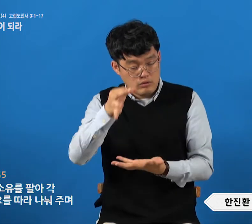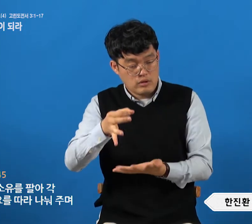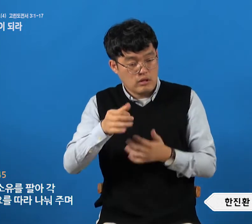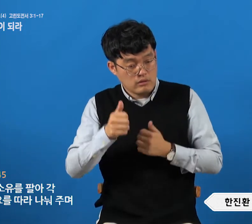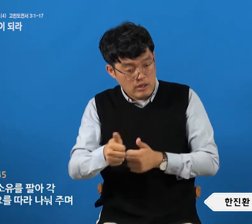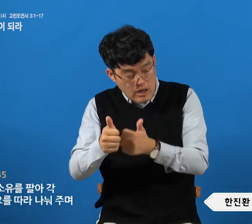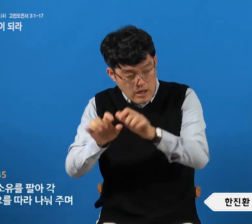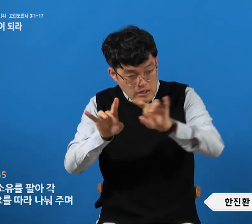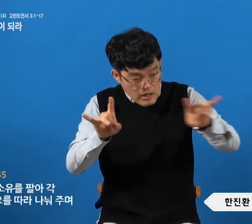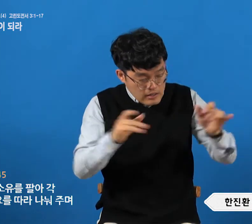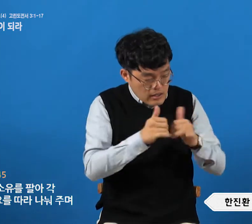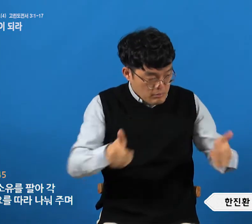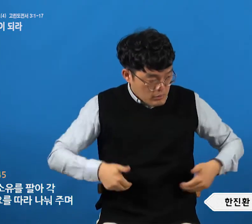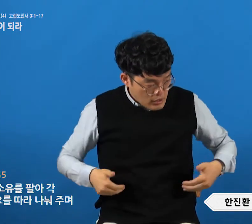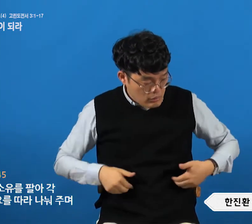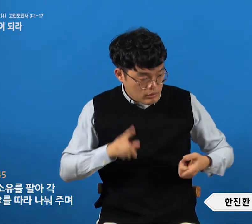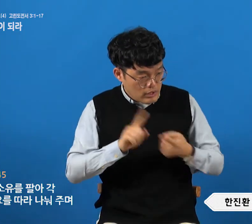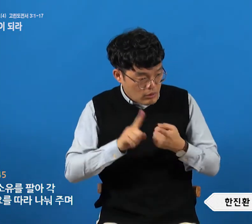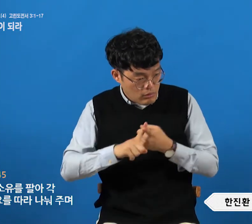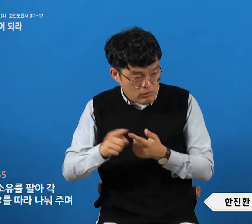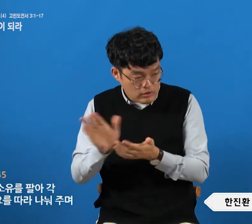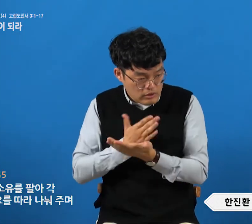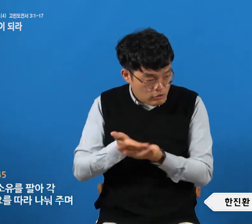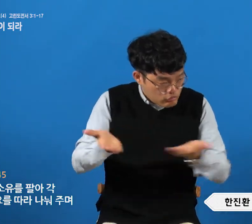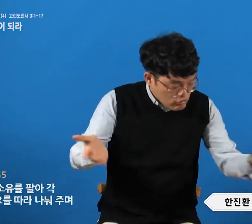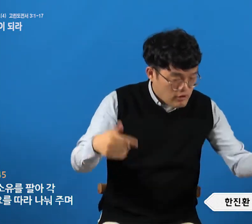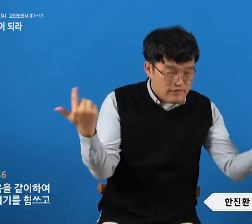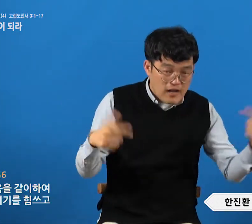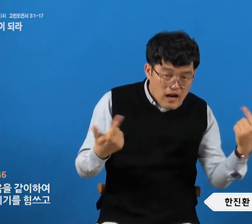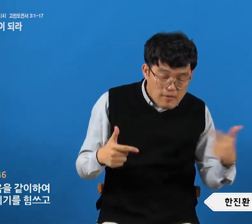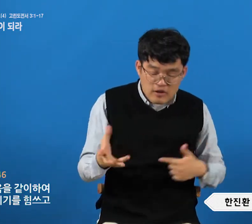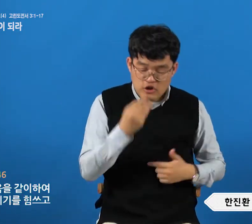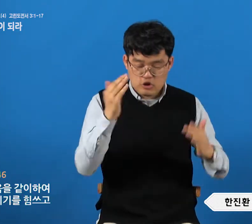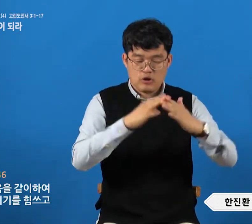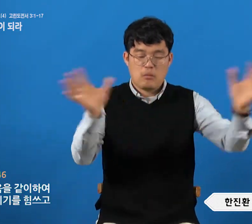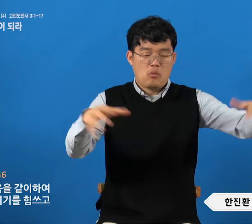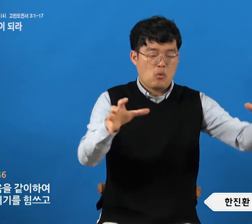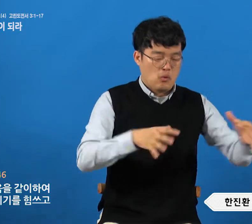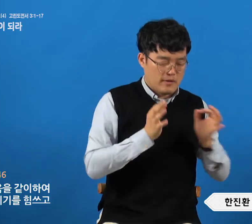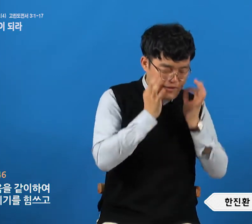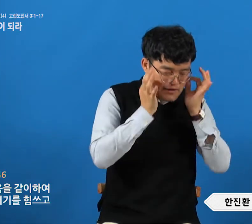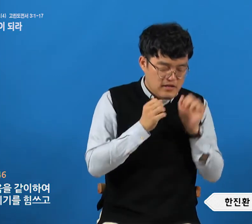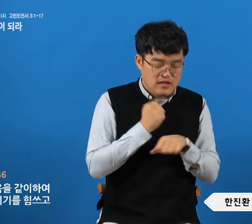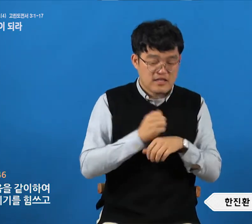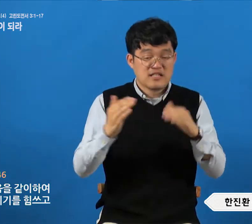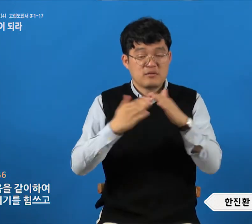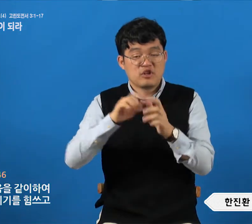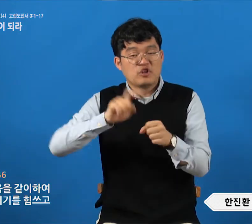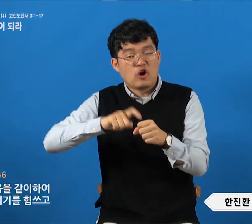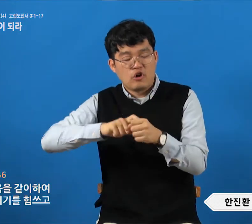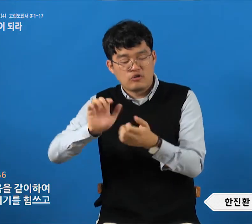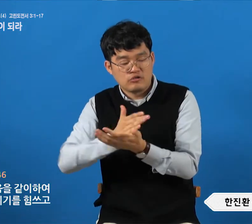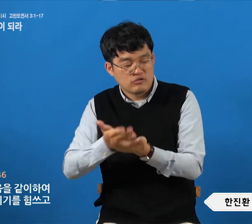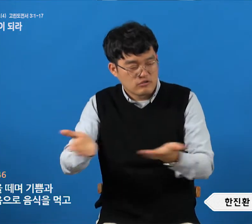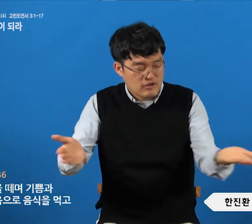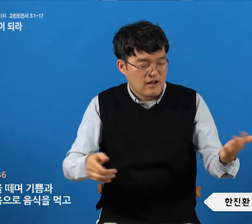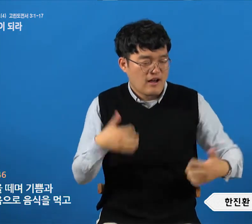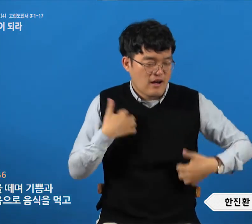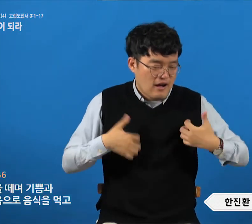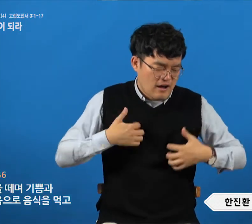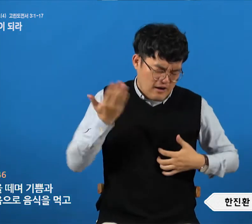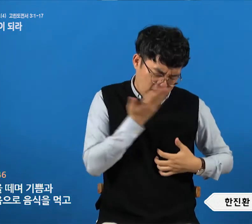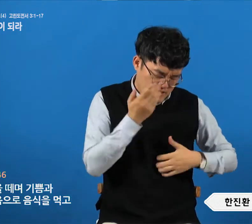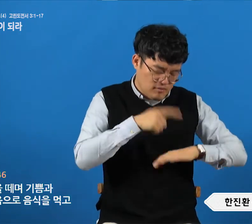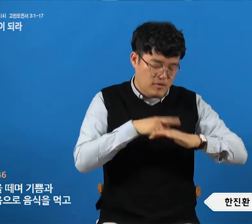따라 나눠주며 날마다 마음을 같이하여 성전에 모이기를 힘쓰고 집에서 떡을 떼며 기쁨과 순전한 마음으로